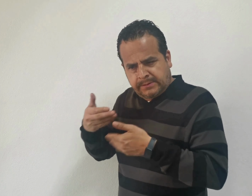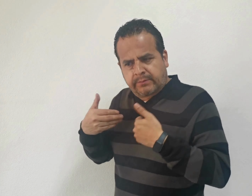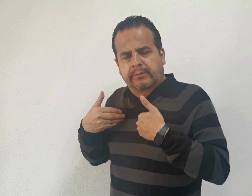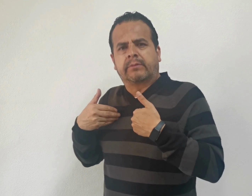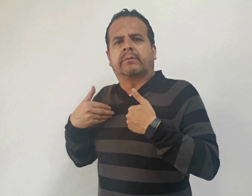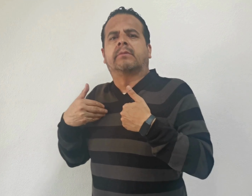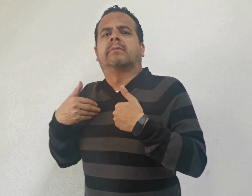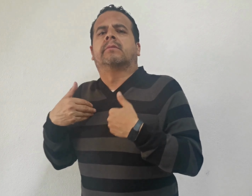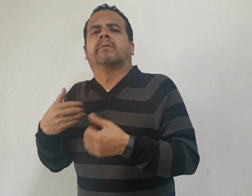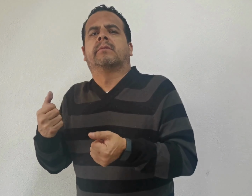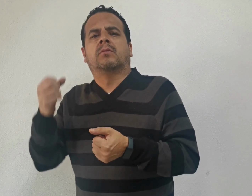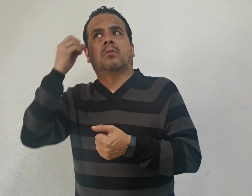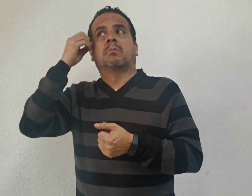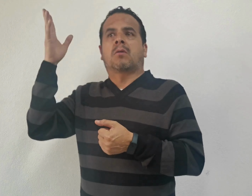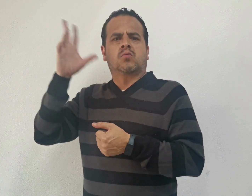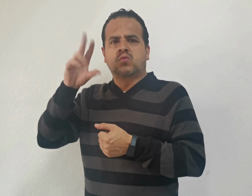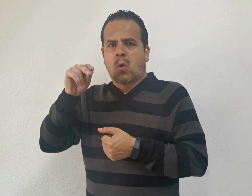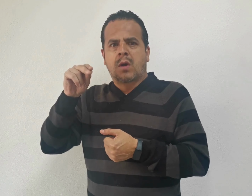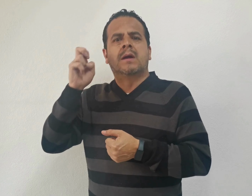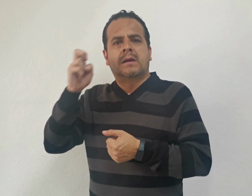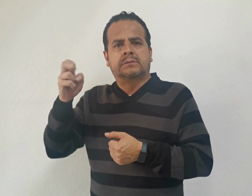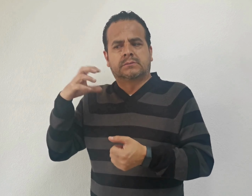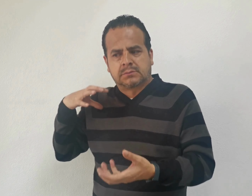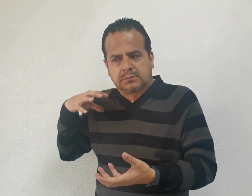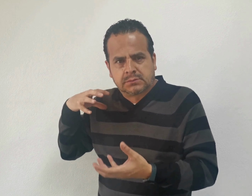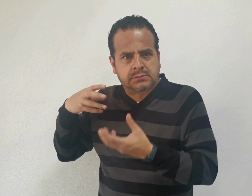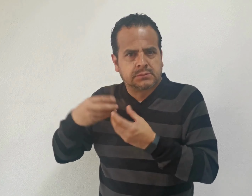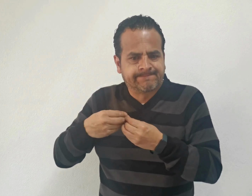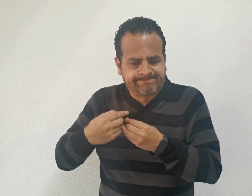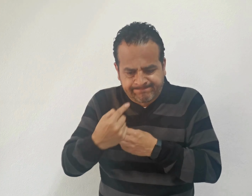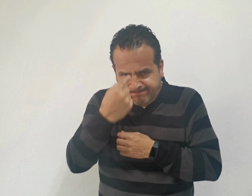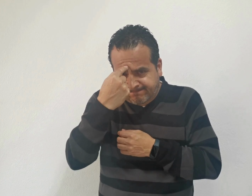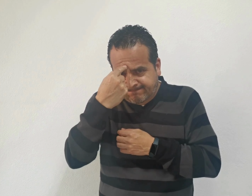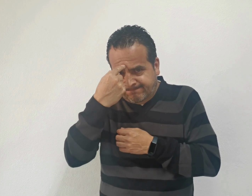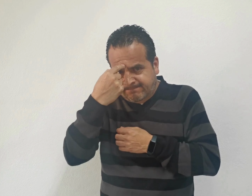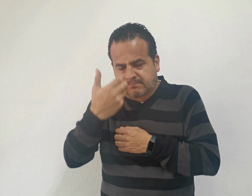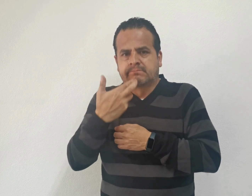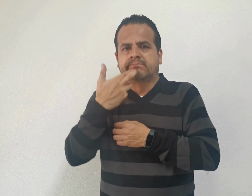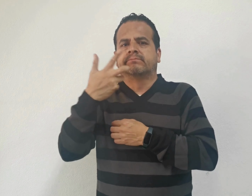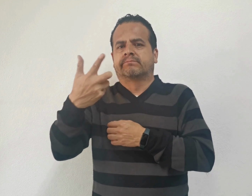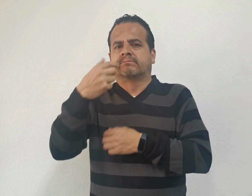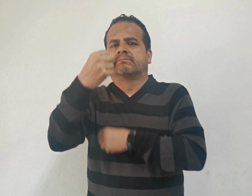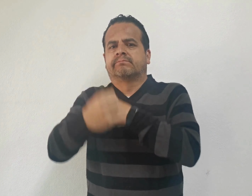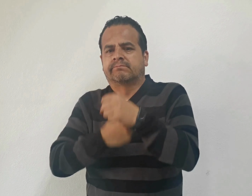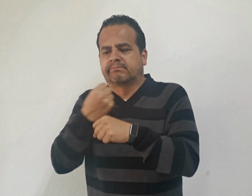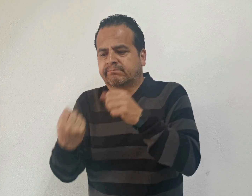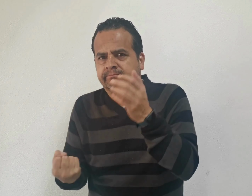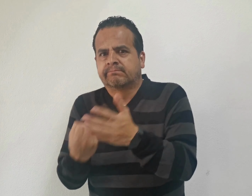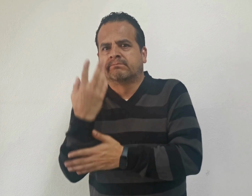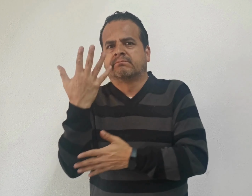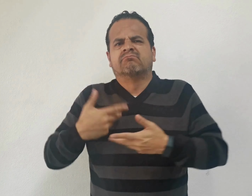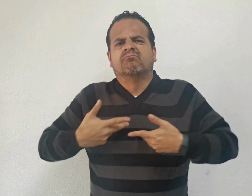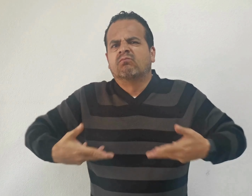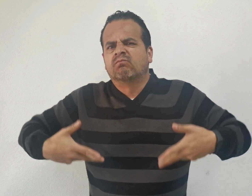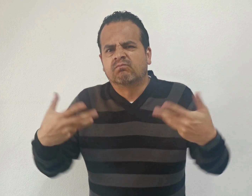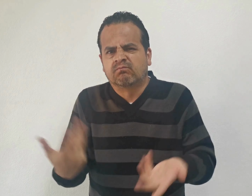este este dejar atrás sabiendo que está ahí no queriendo Como dejar atrás olvidar Si pudiera ponerlo así entonces creo que